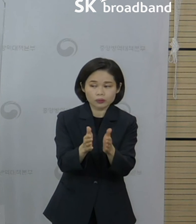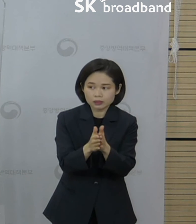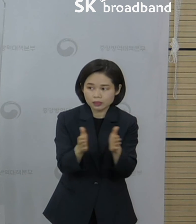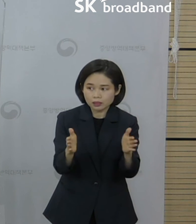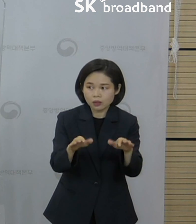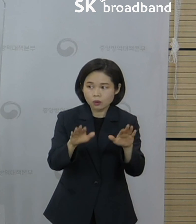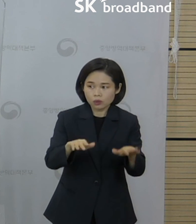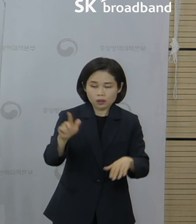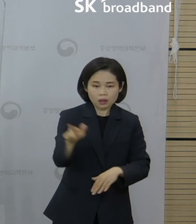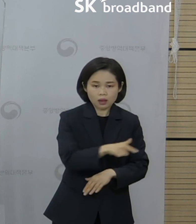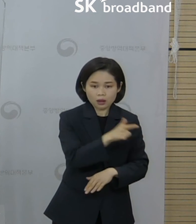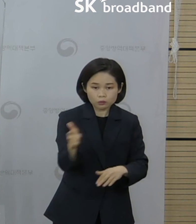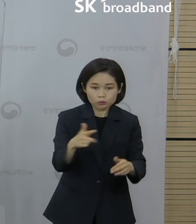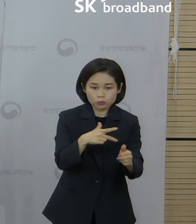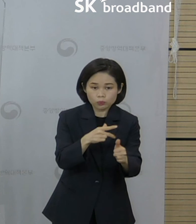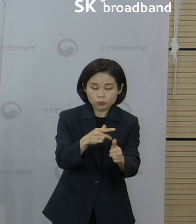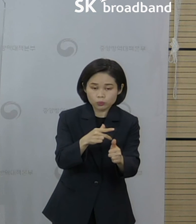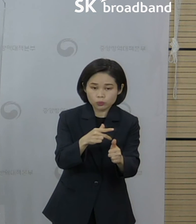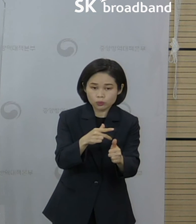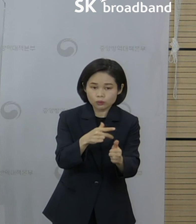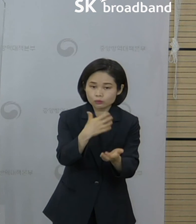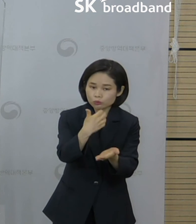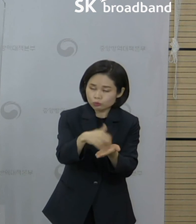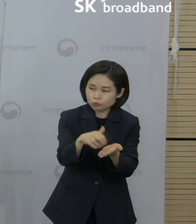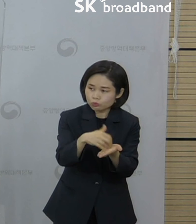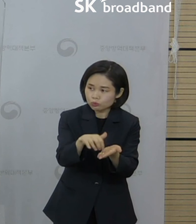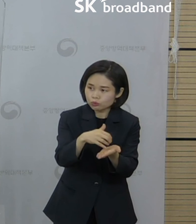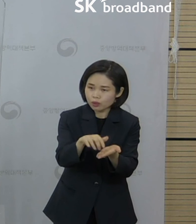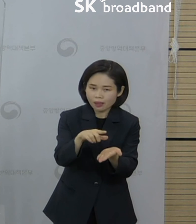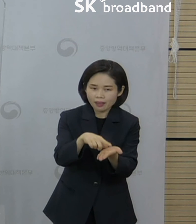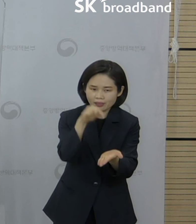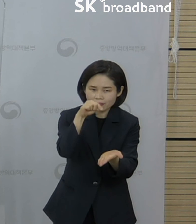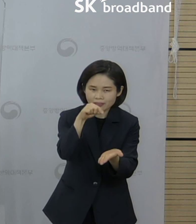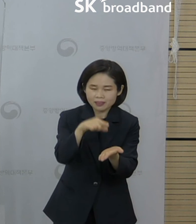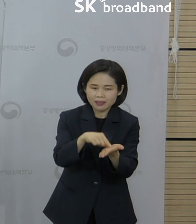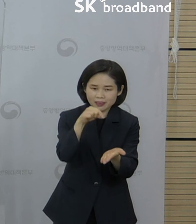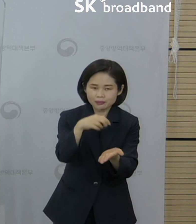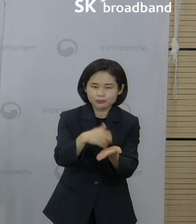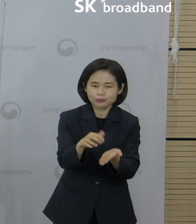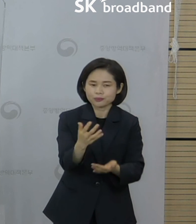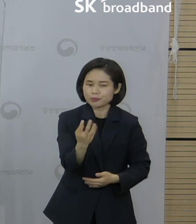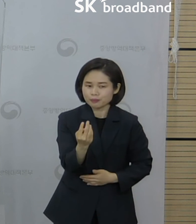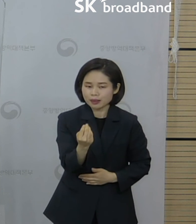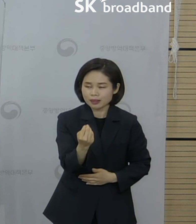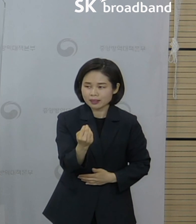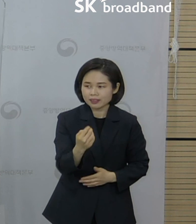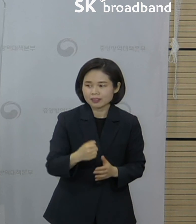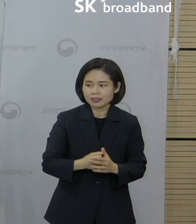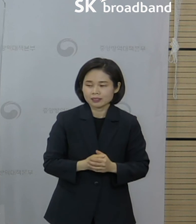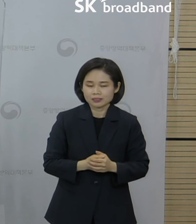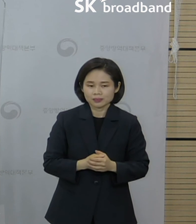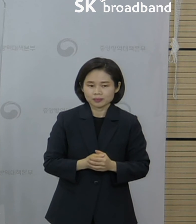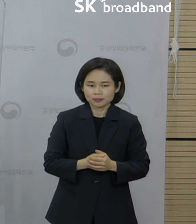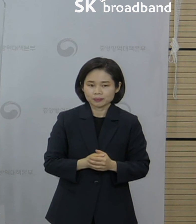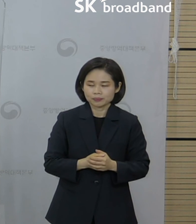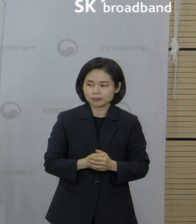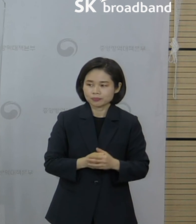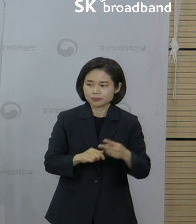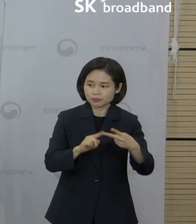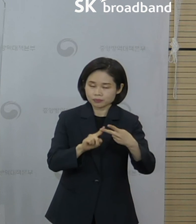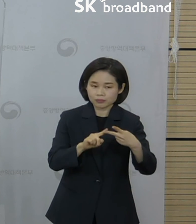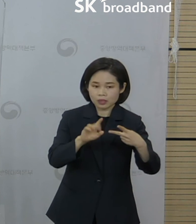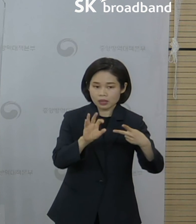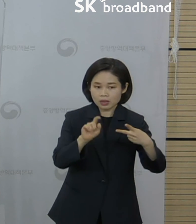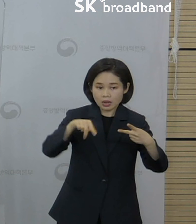전체 접종하시는 고령층의 숫자를 대략적인 추정치만이라도 알 수가 있는지 아울러서